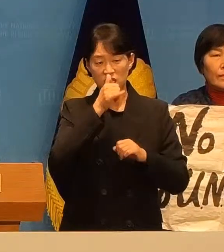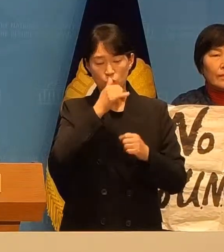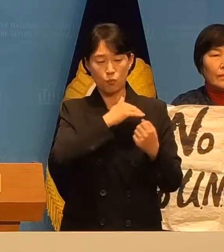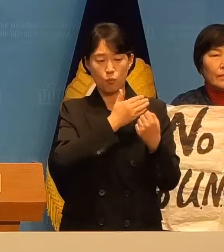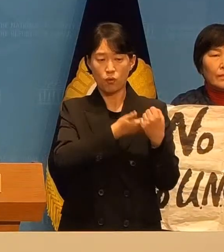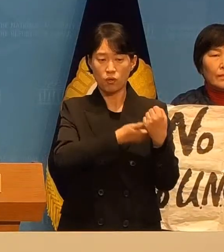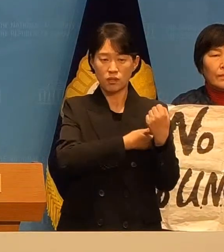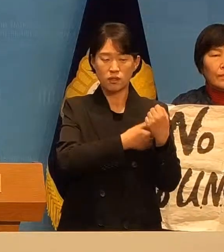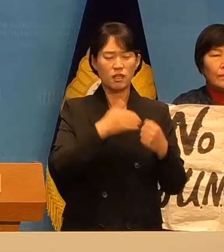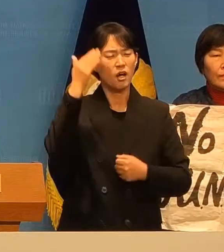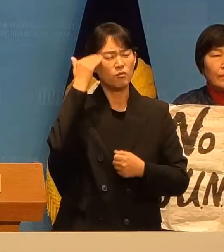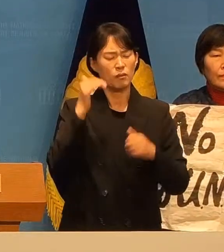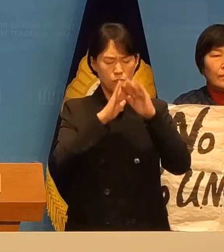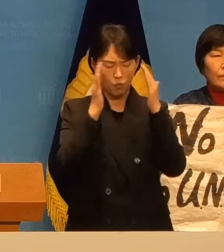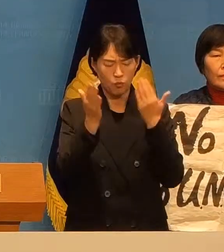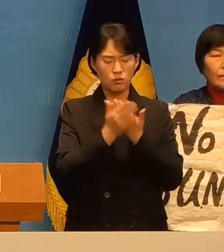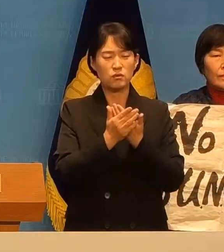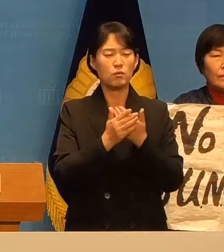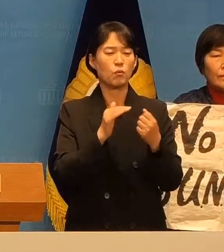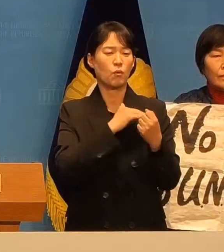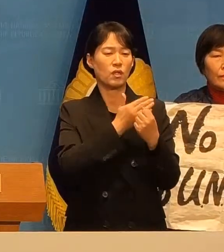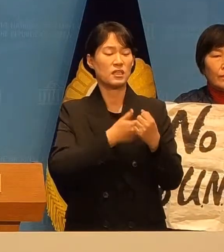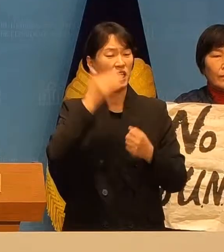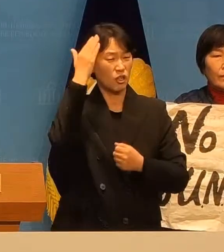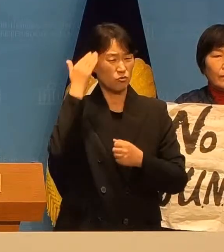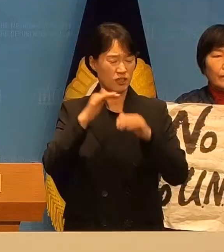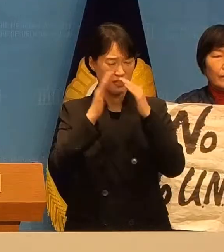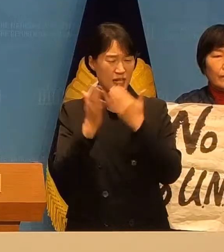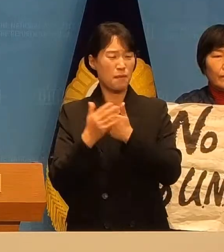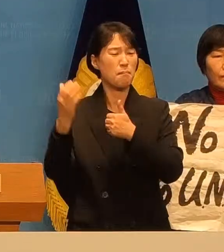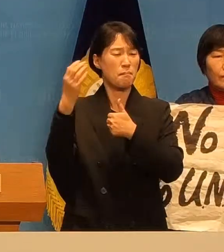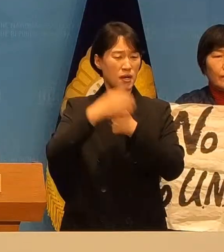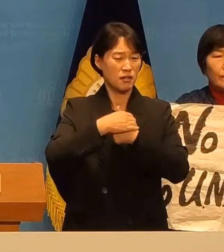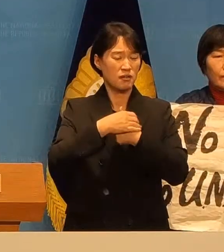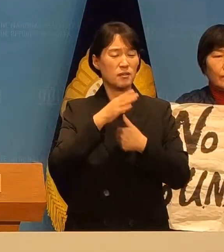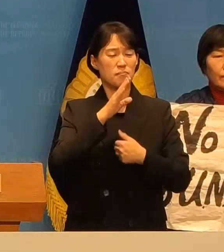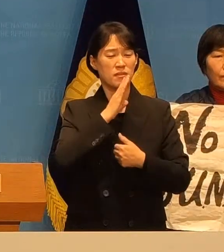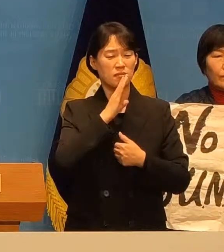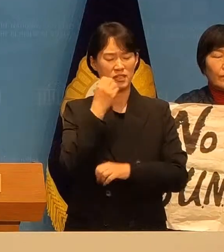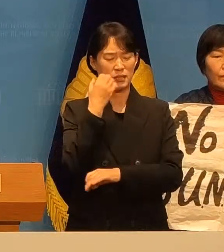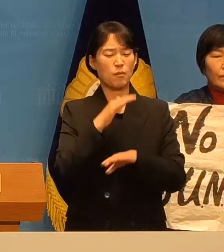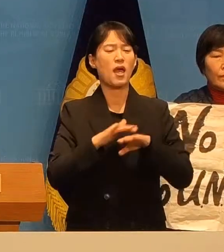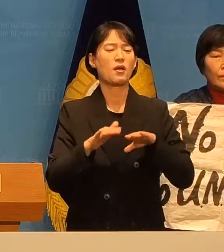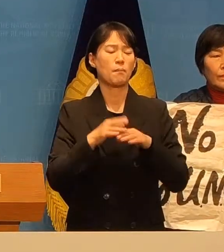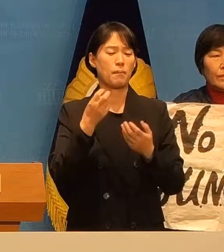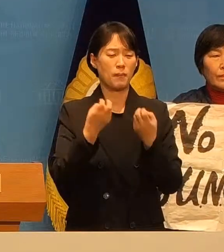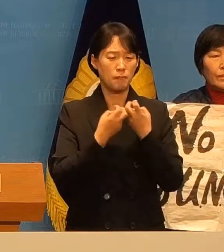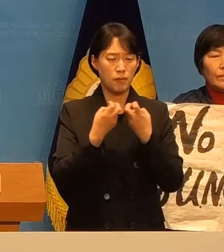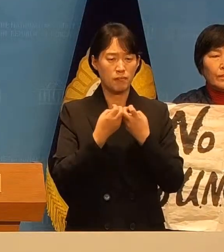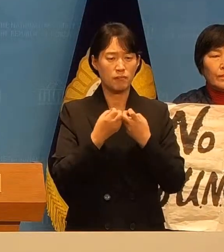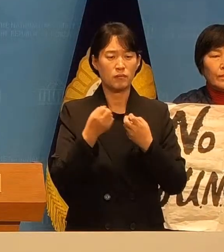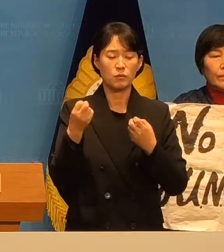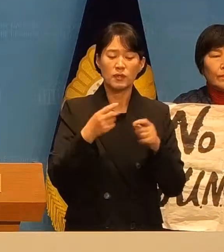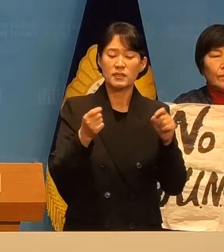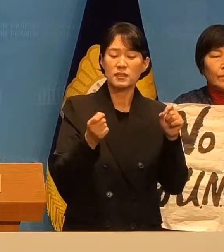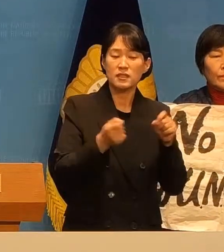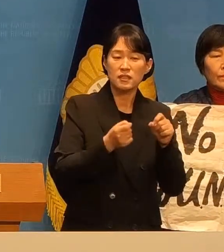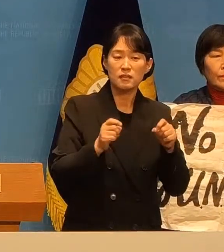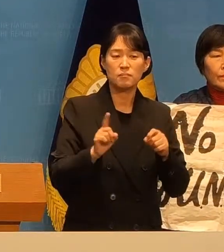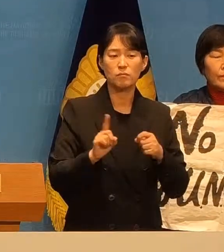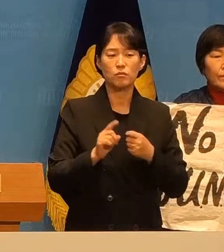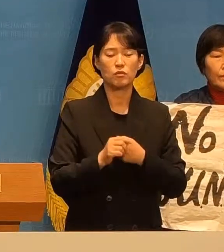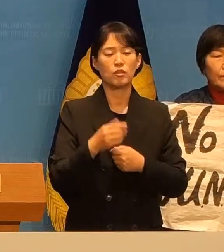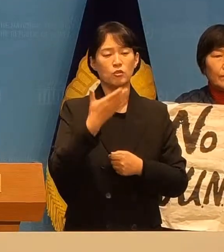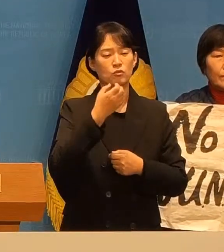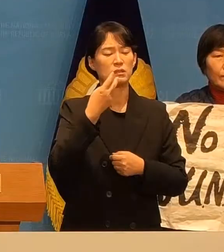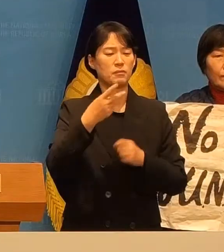남측에 모두 위임하는 것이 가장 장기적으로 근본적 해결책이고, 단기적으로는